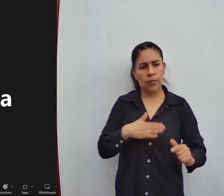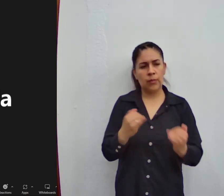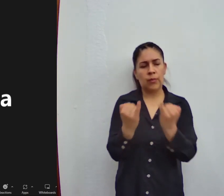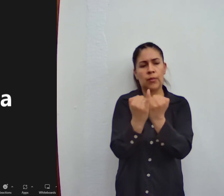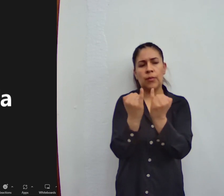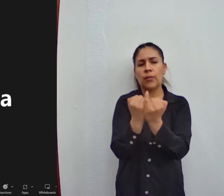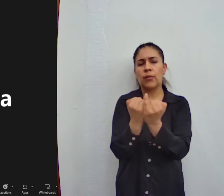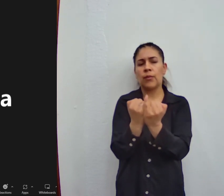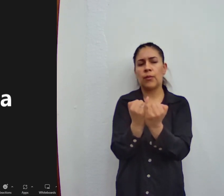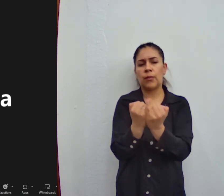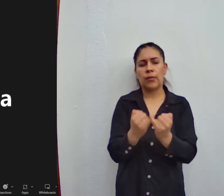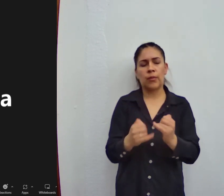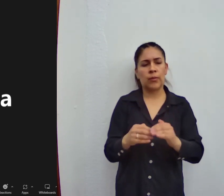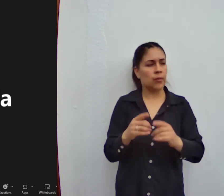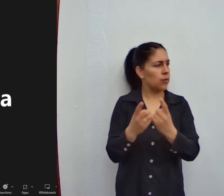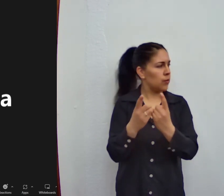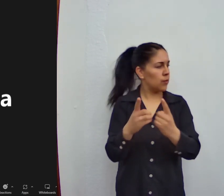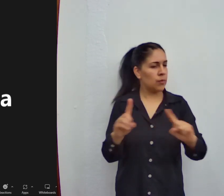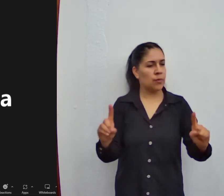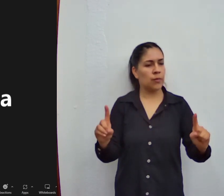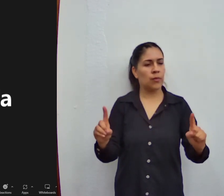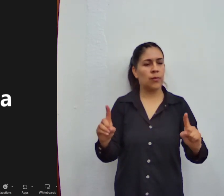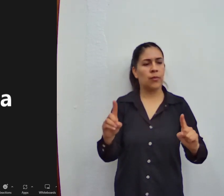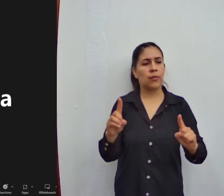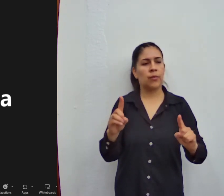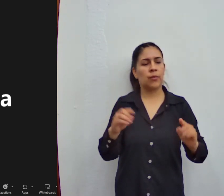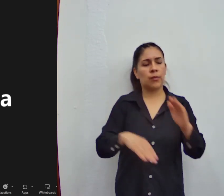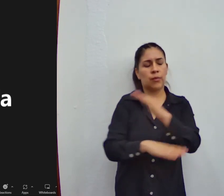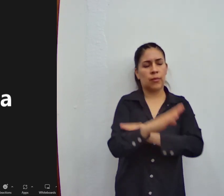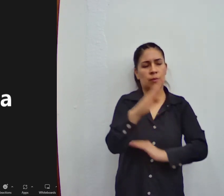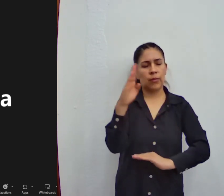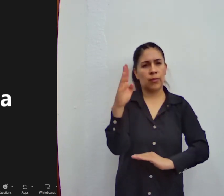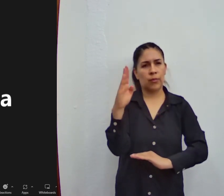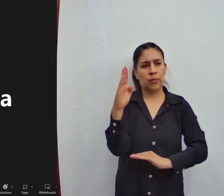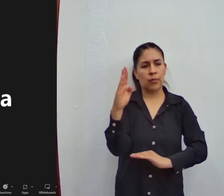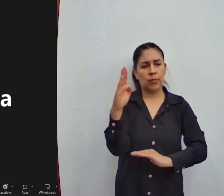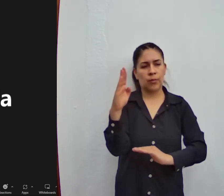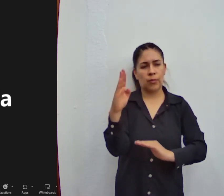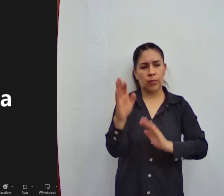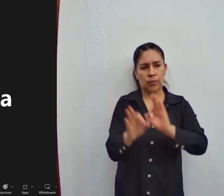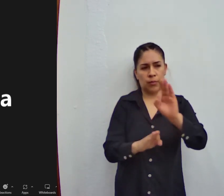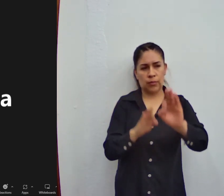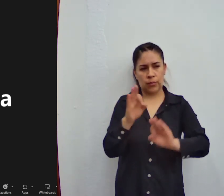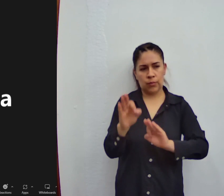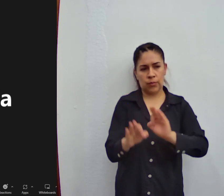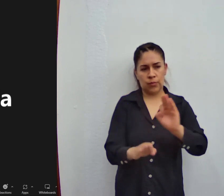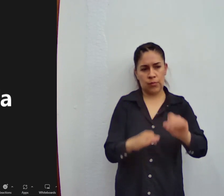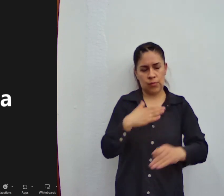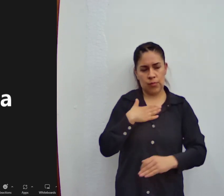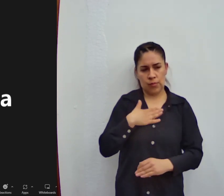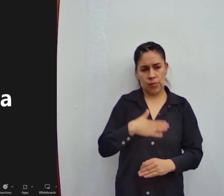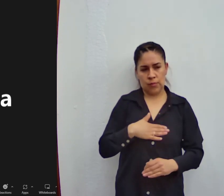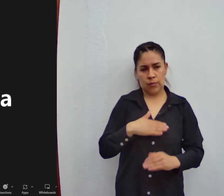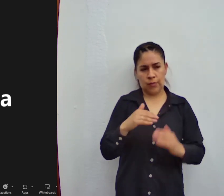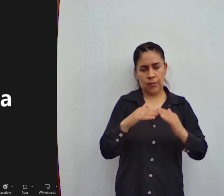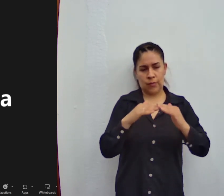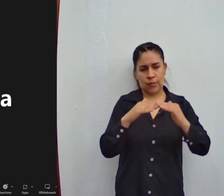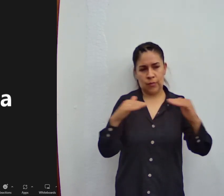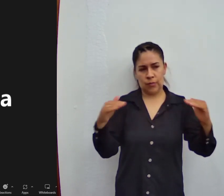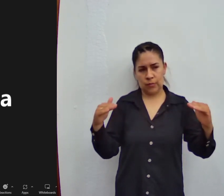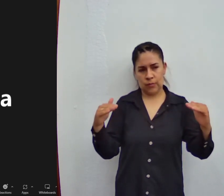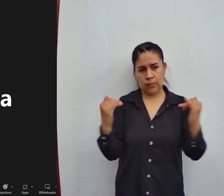se han creado algunas cooperativas derivado de esas capacitaciones que están siendo